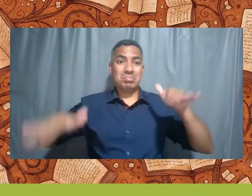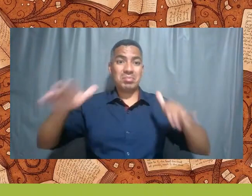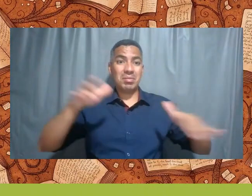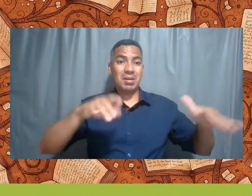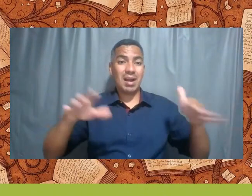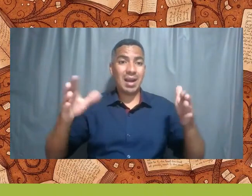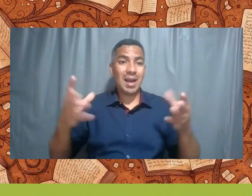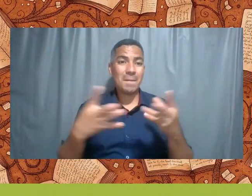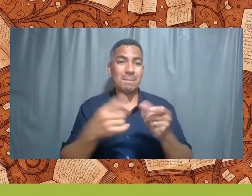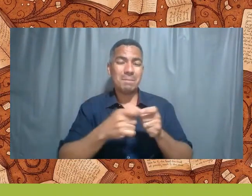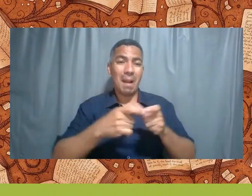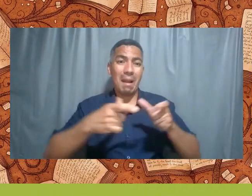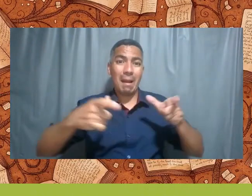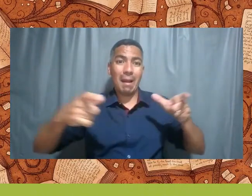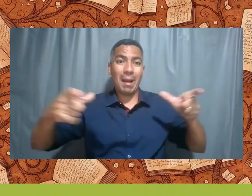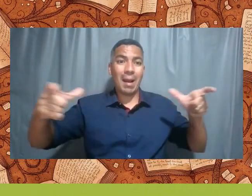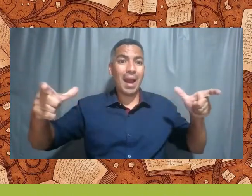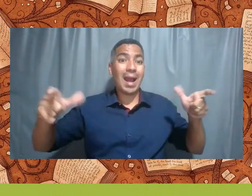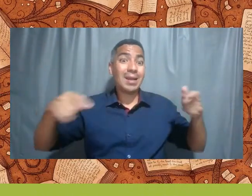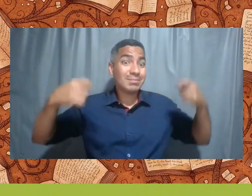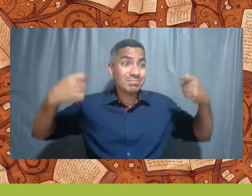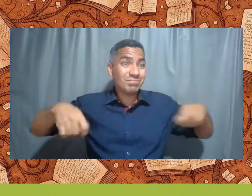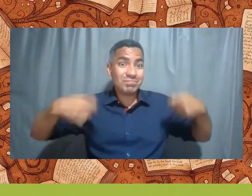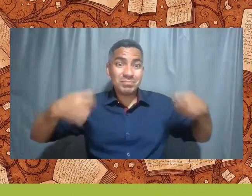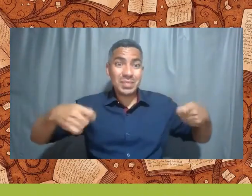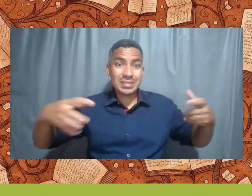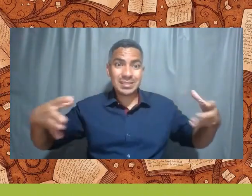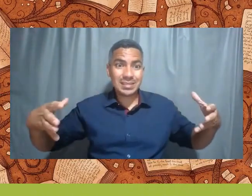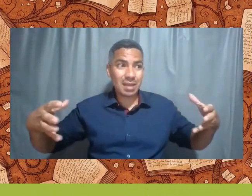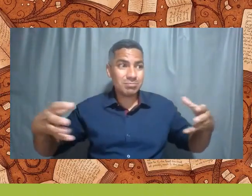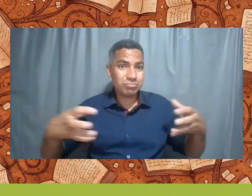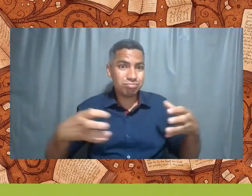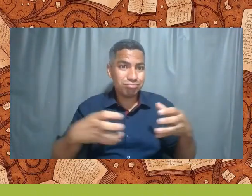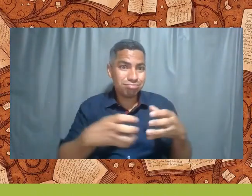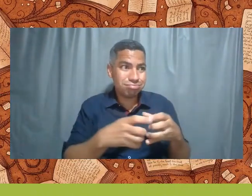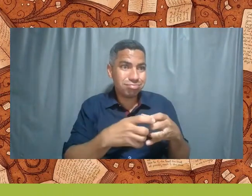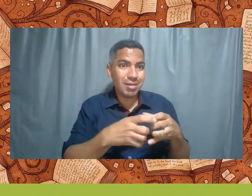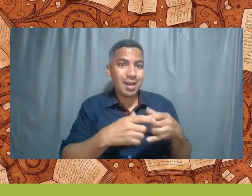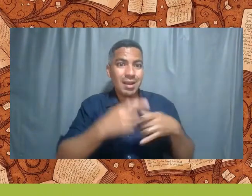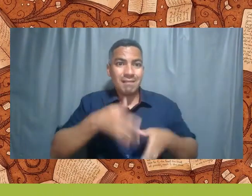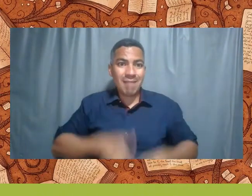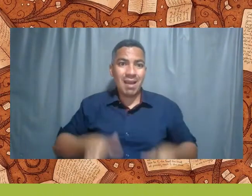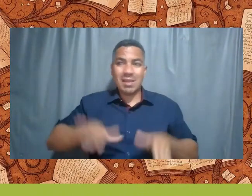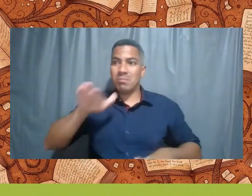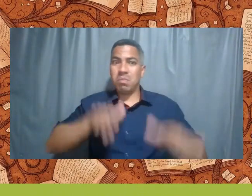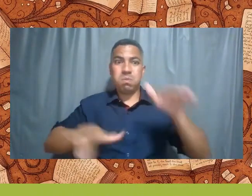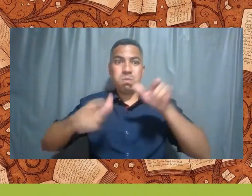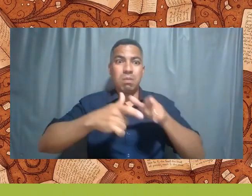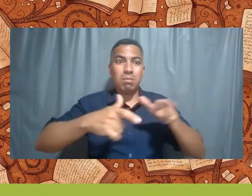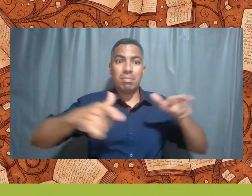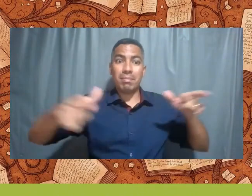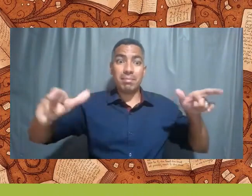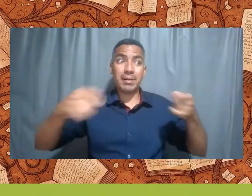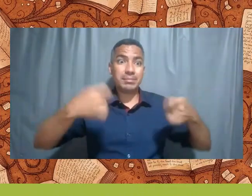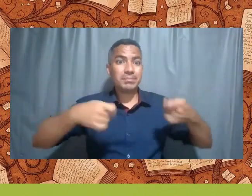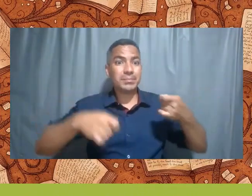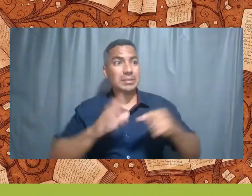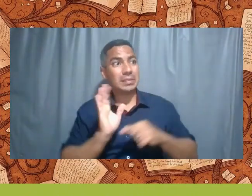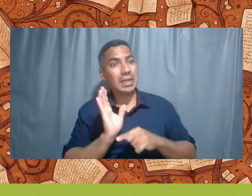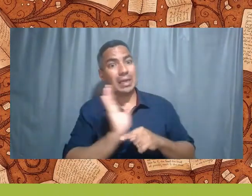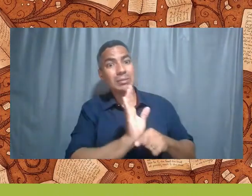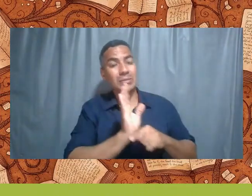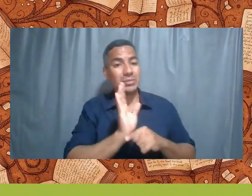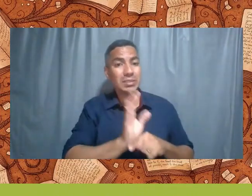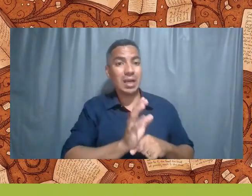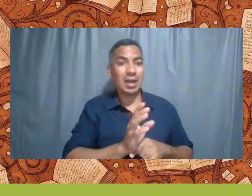Então era preciso conter o excesso de população, mas nunca se encontrava efetivamente, né, meios anticoncepcionais seguros.